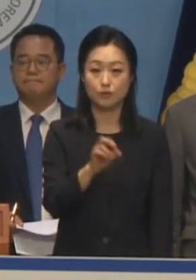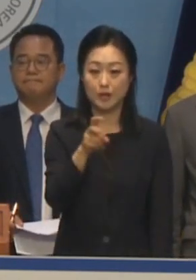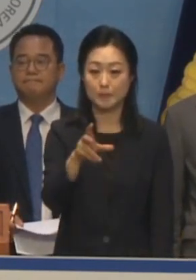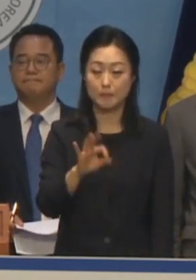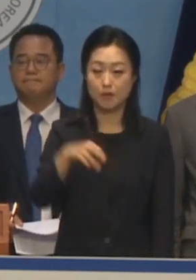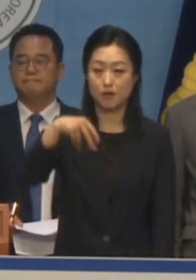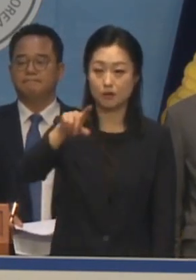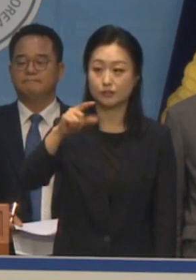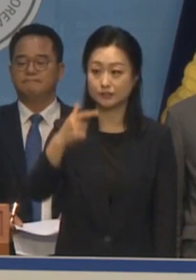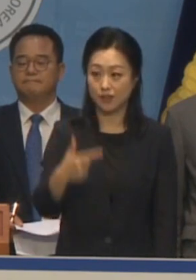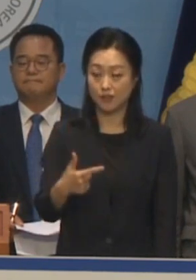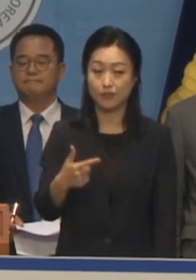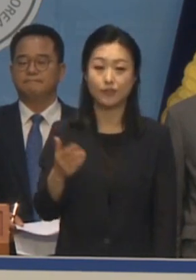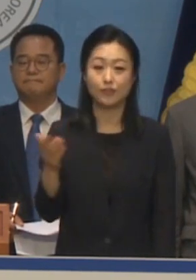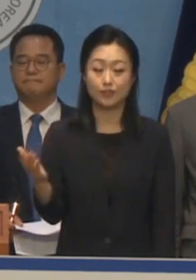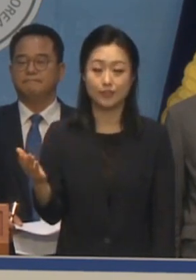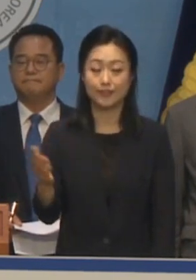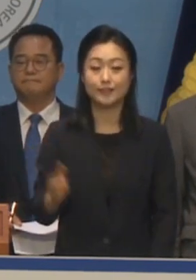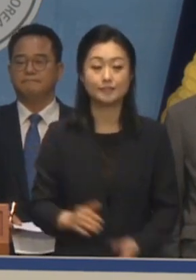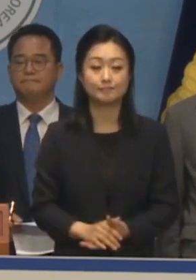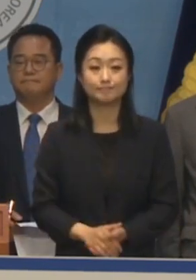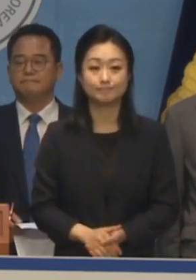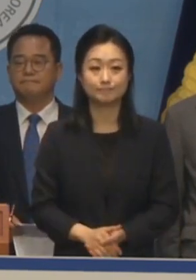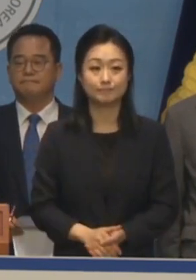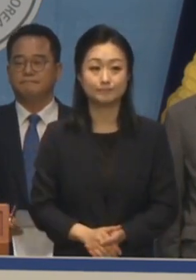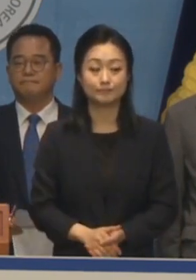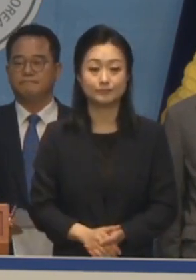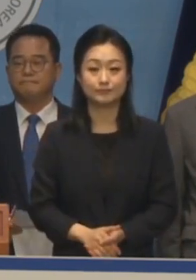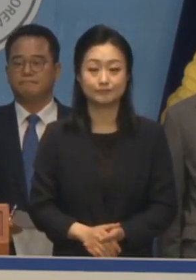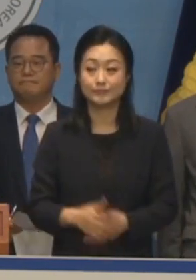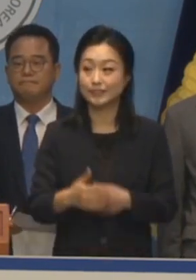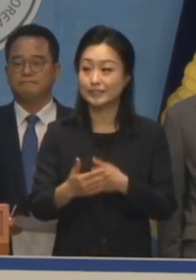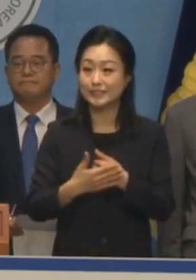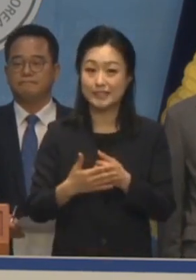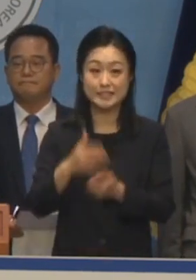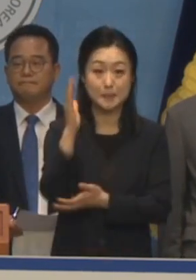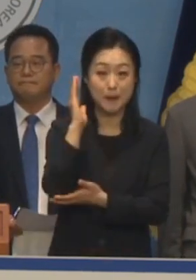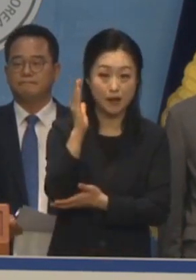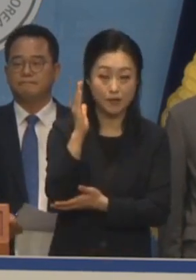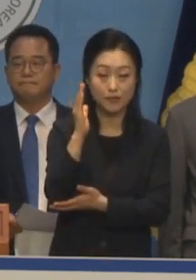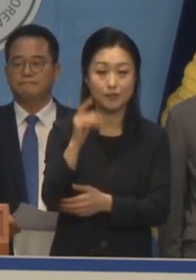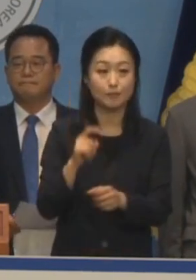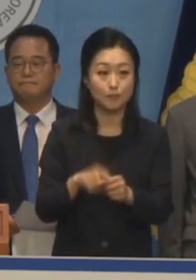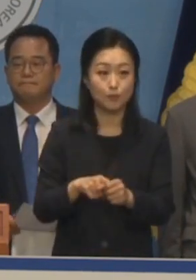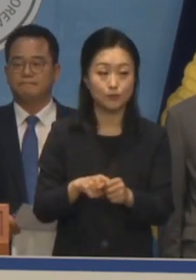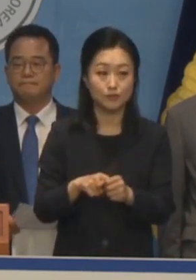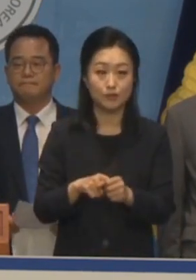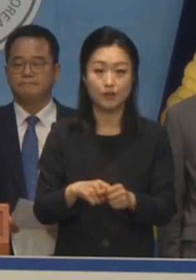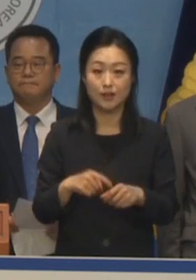황명선 의원님 하셨습니다. 또 지지 발언을 위해서 오늘